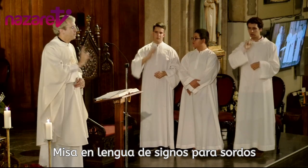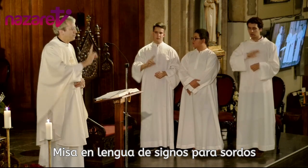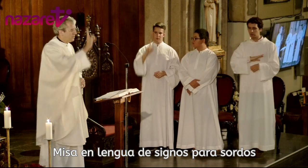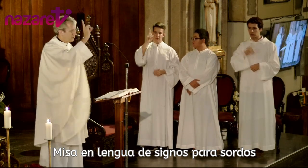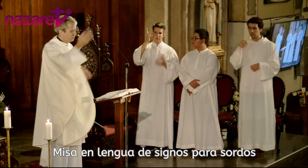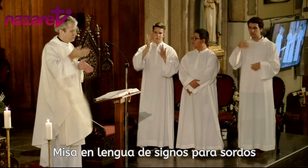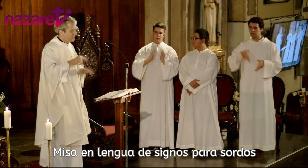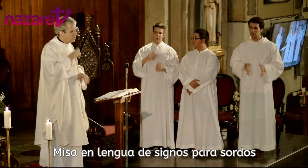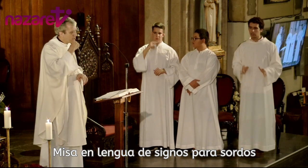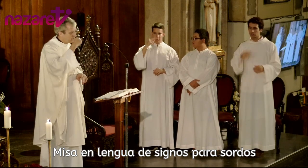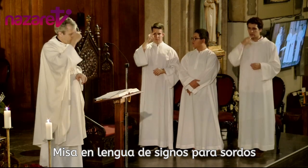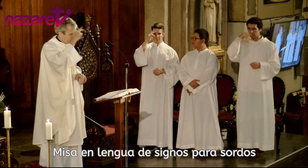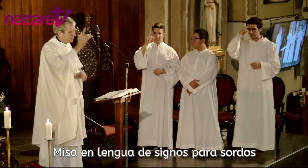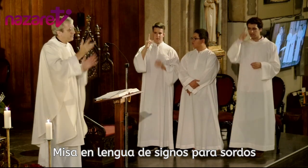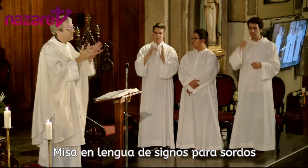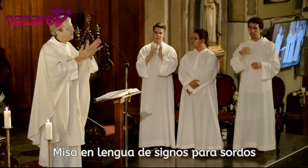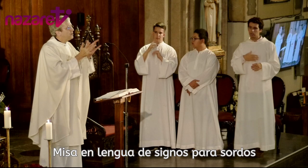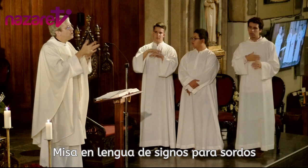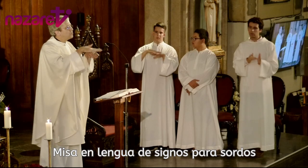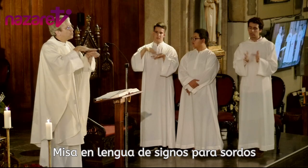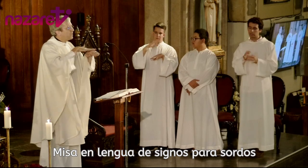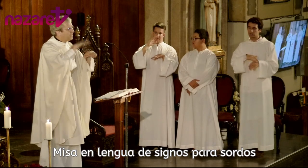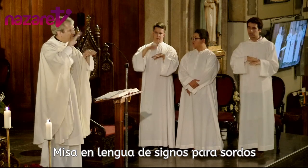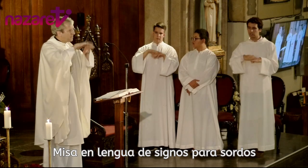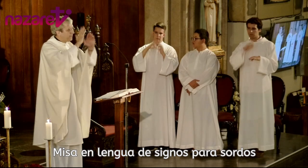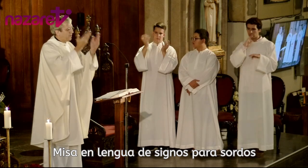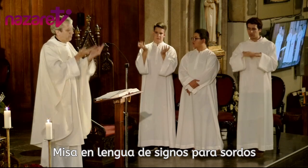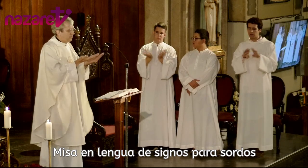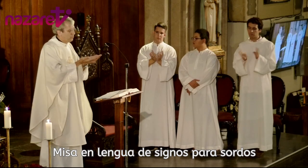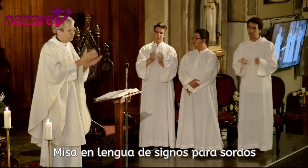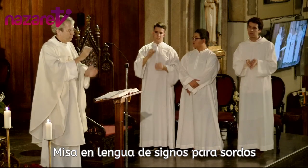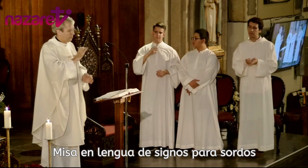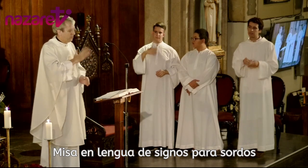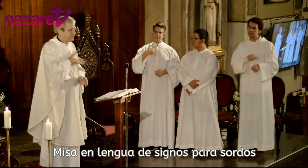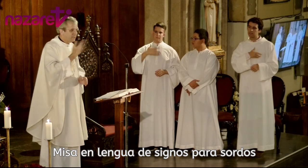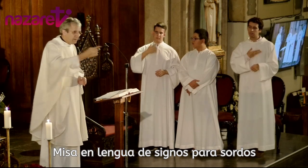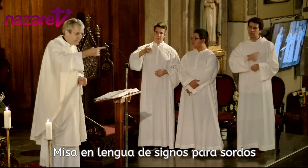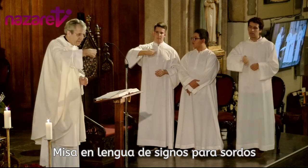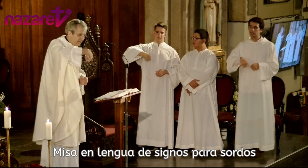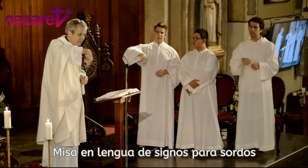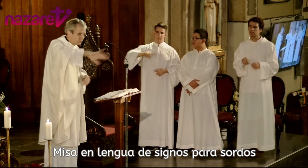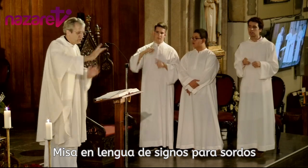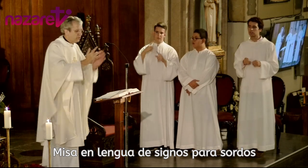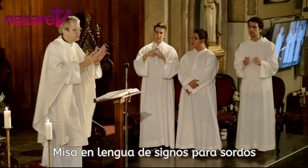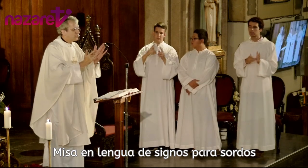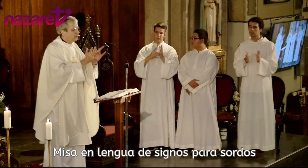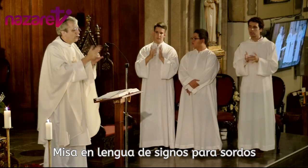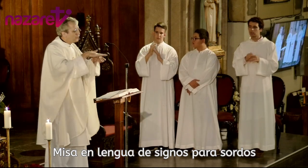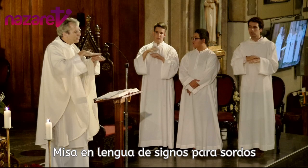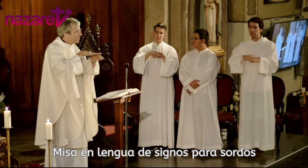de Dios, Hijo del Padre. Tú que quitas el pecado del mundo, ten piedad de nosotros. Tú que quitas